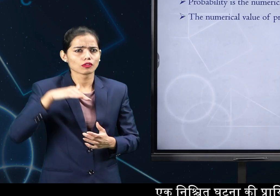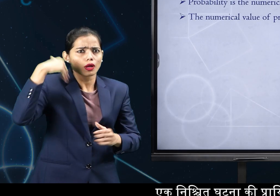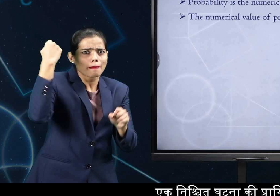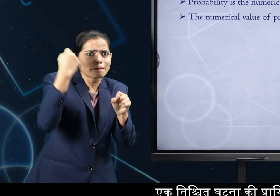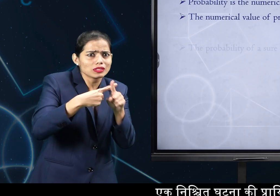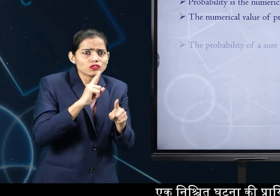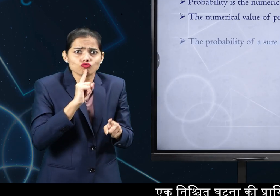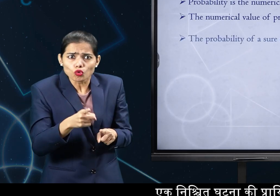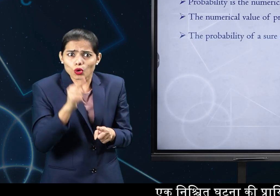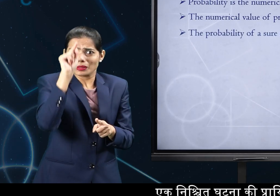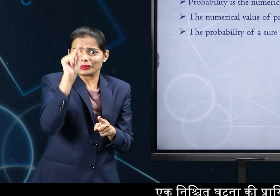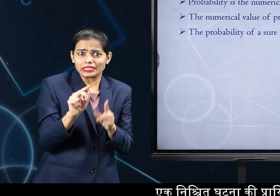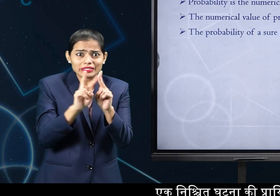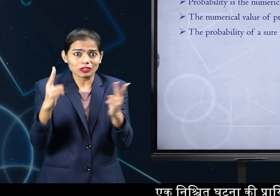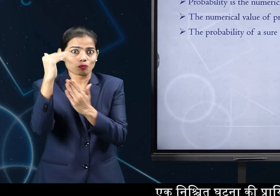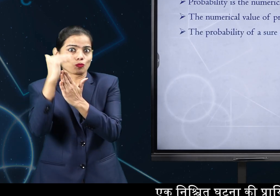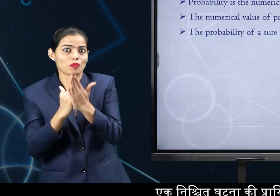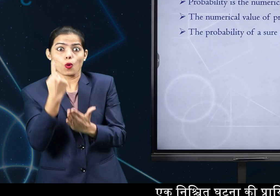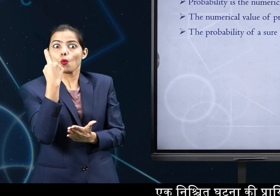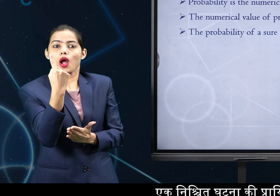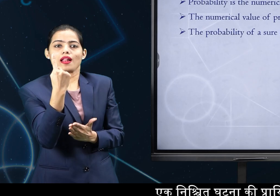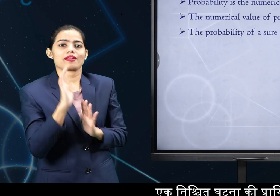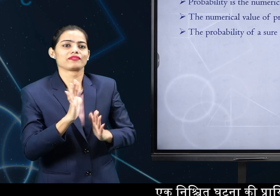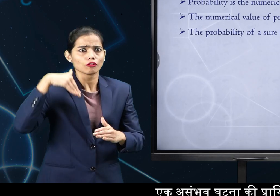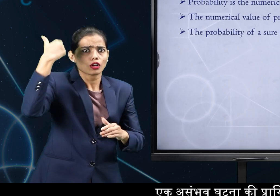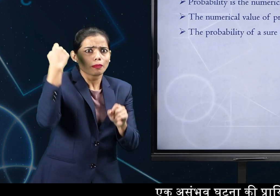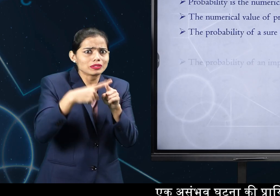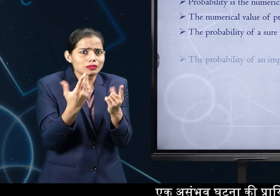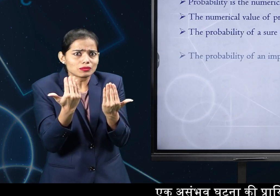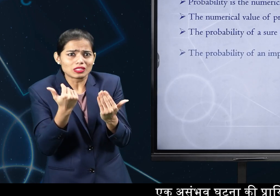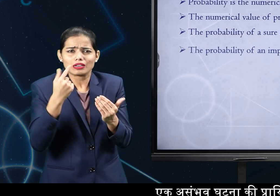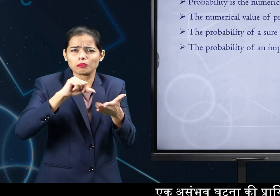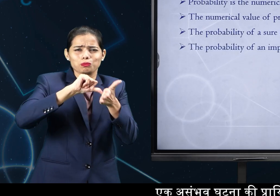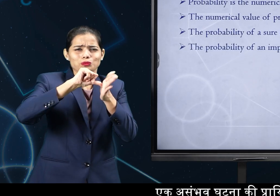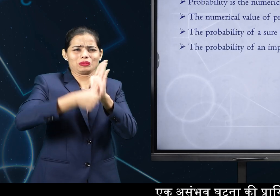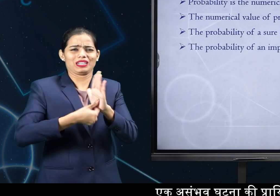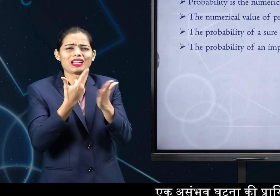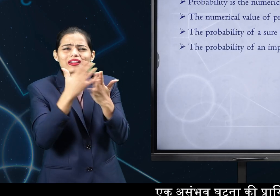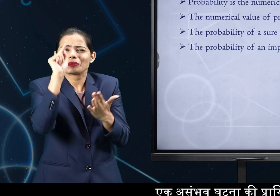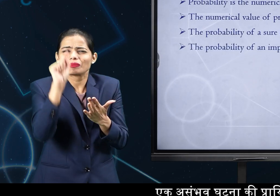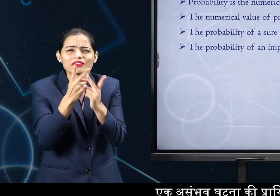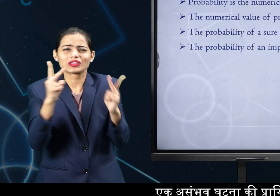एक निश्चित घटना की प्रायिकता 1 होती है। एक असंभव घटना की प्रायिकता 0 होती है।